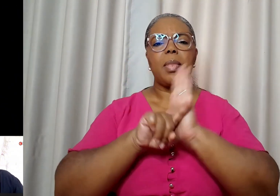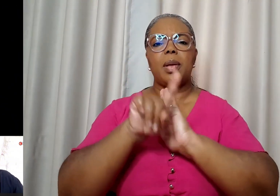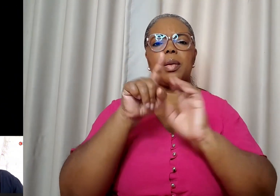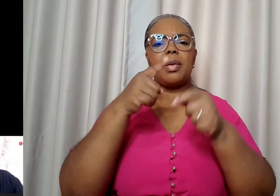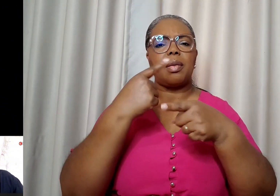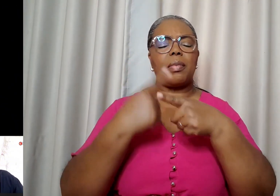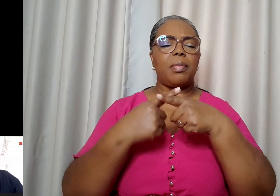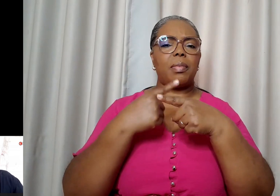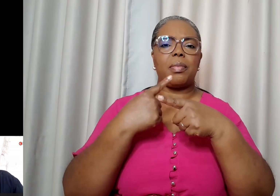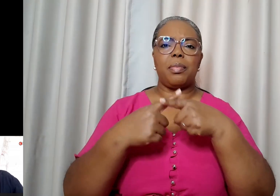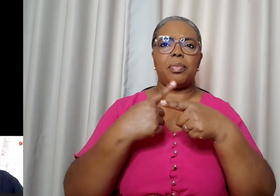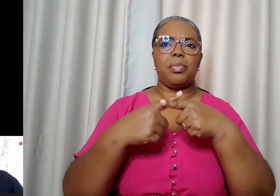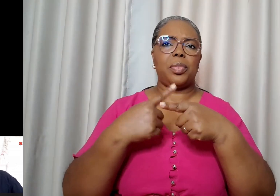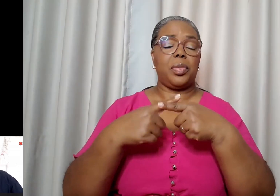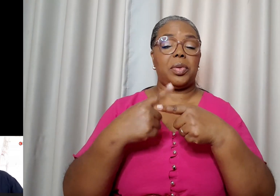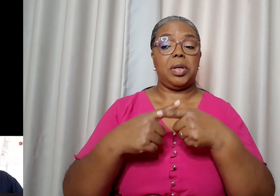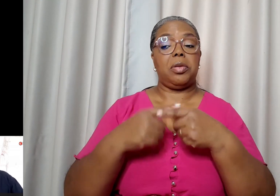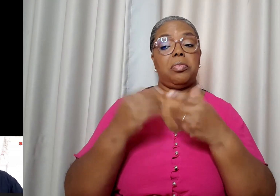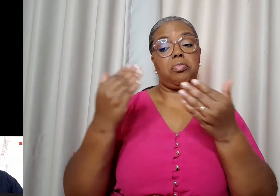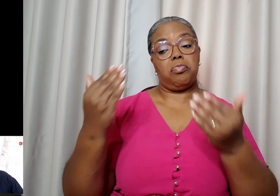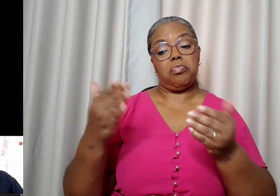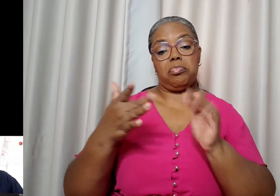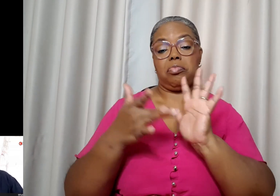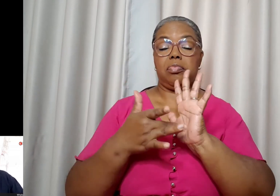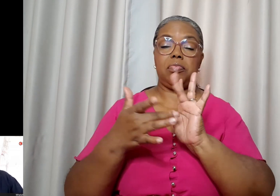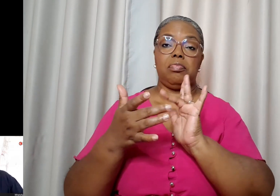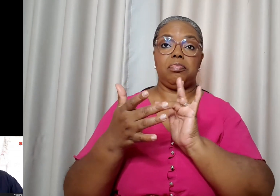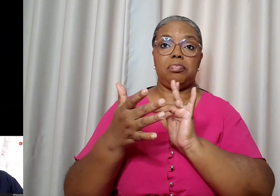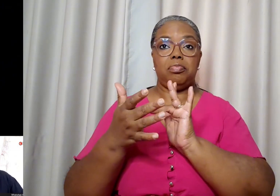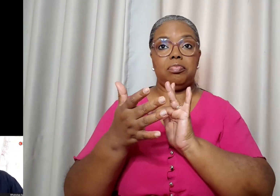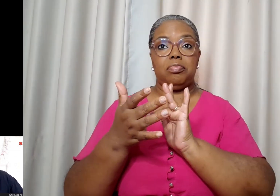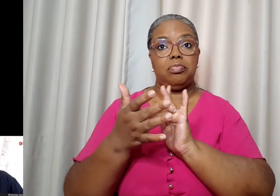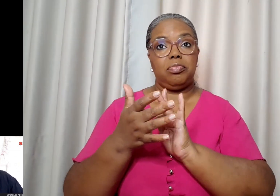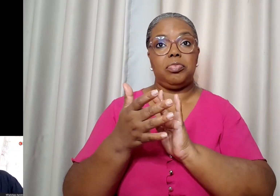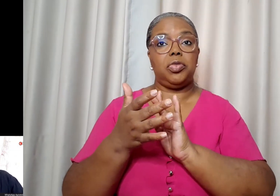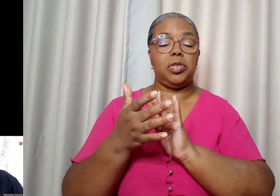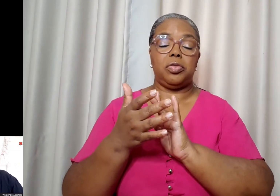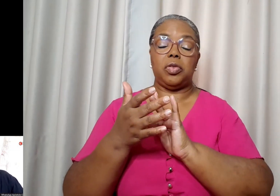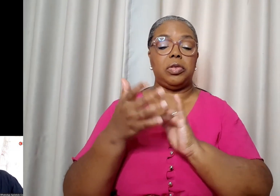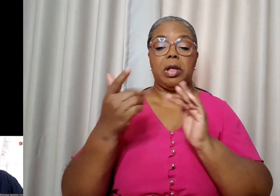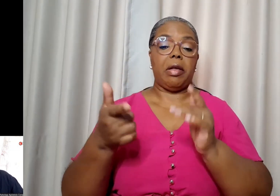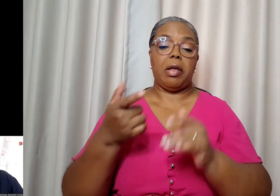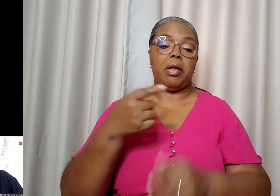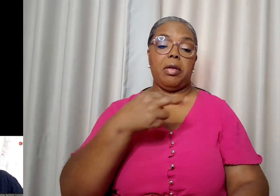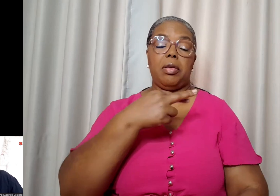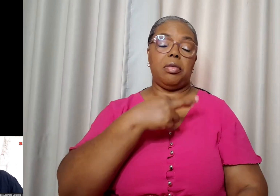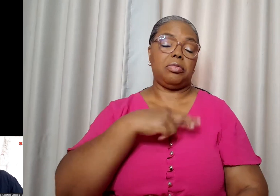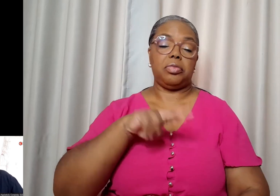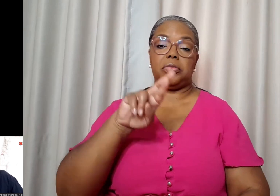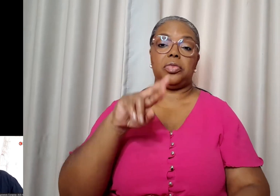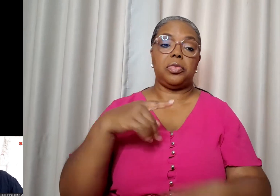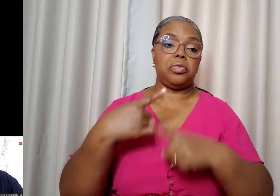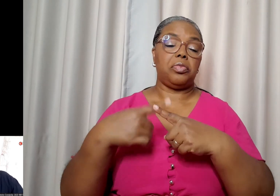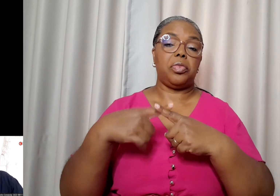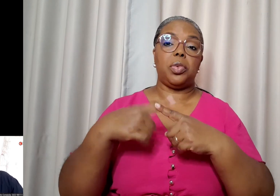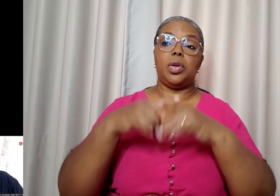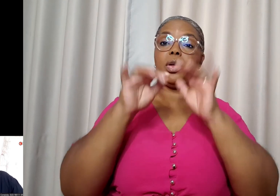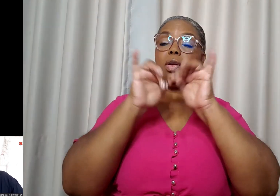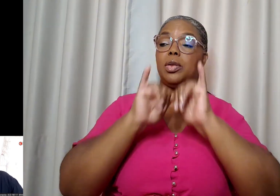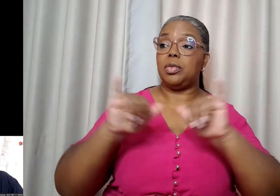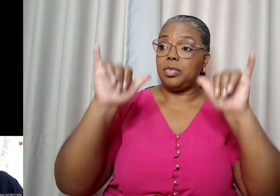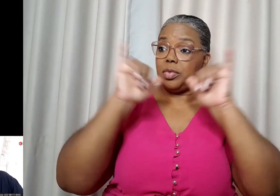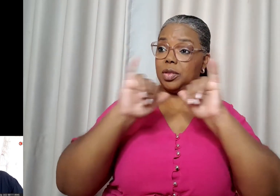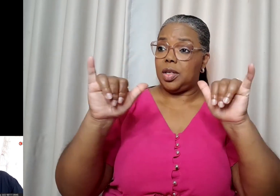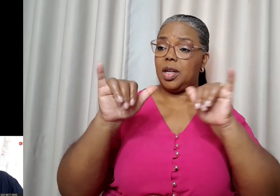Já que Jesus veio para ser um religioso, por que ele não foi anunciado entre os religiosos?